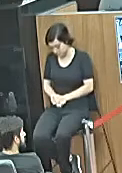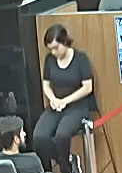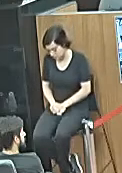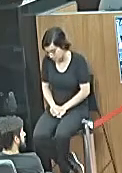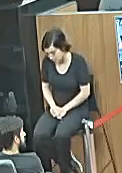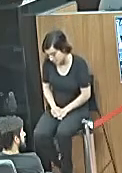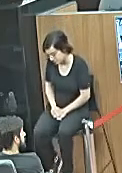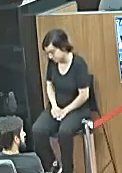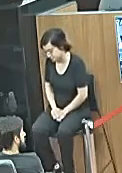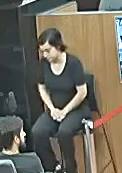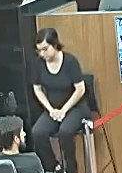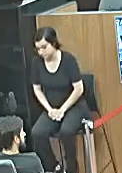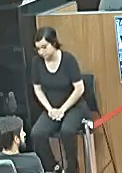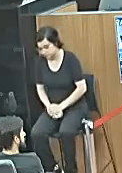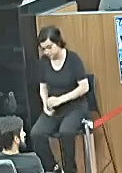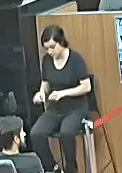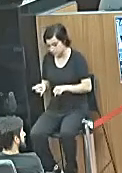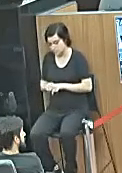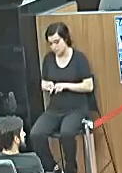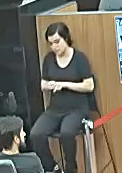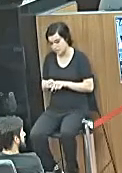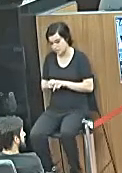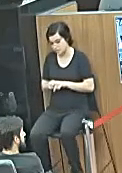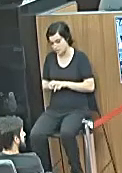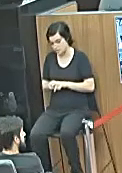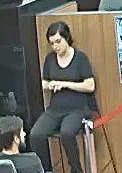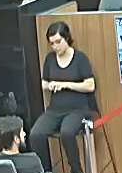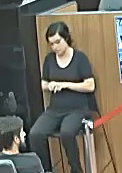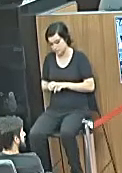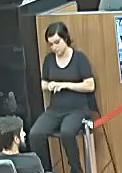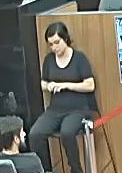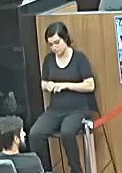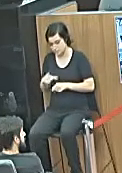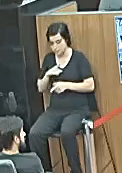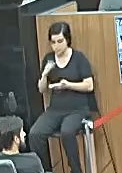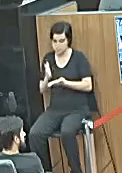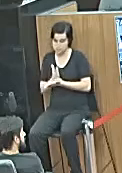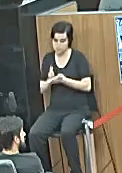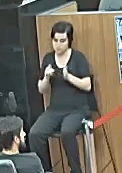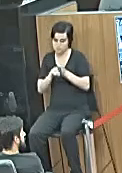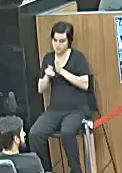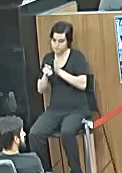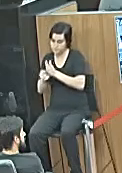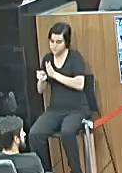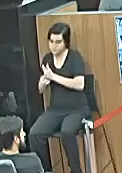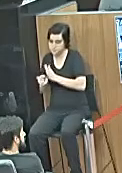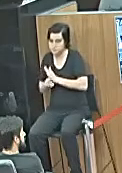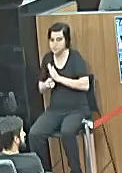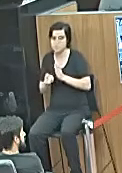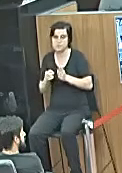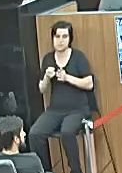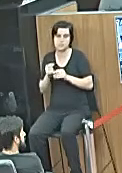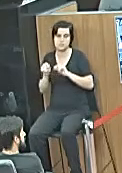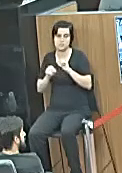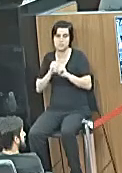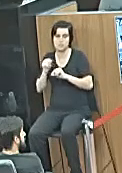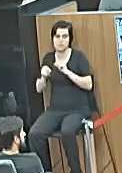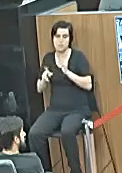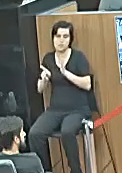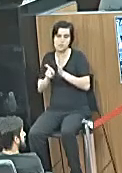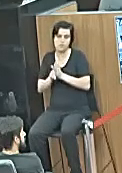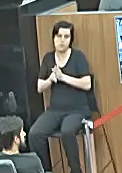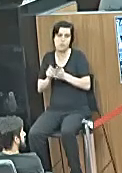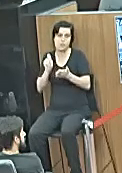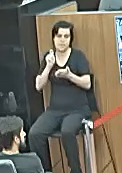antecipar um pouco já nada me dá todas as perguntas que foram feitas acho que boa parte direcionada realmente a nomeação dos